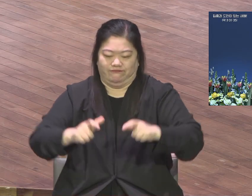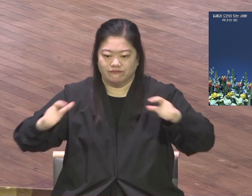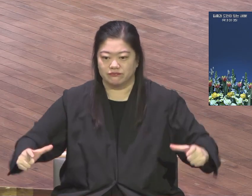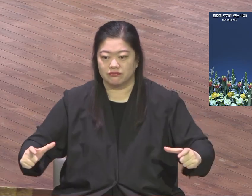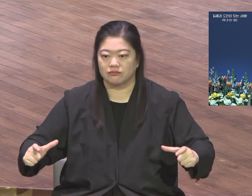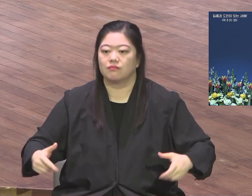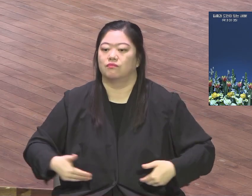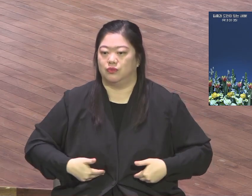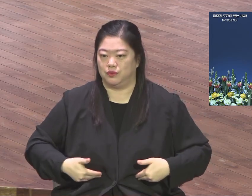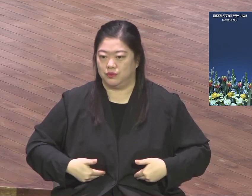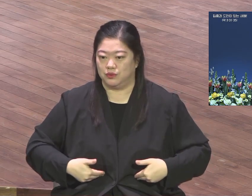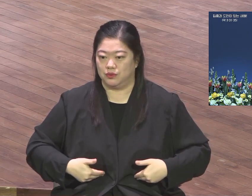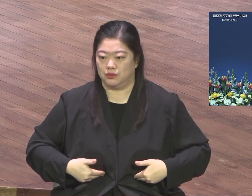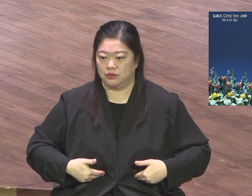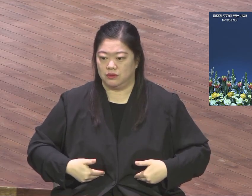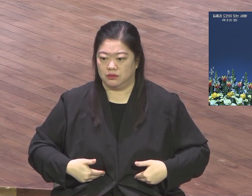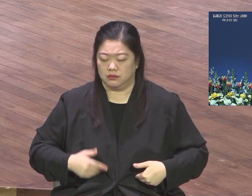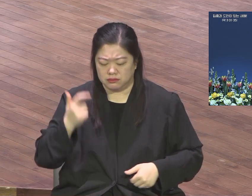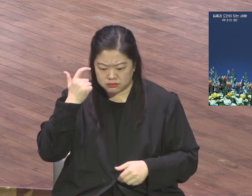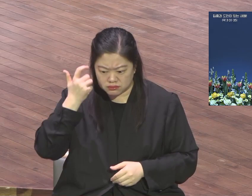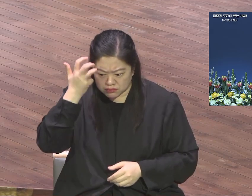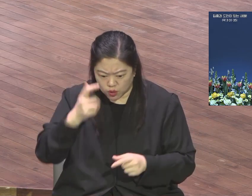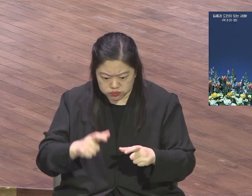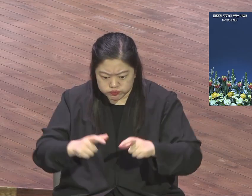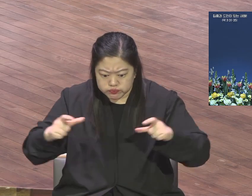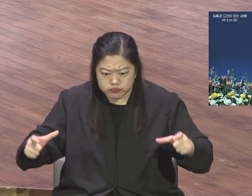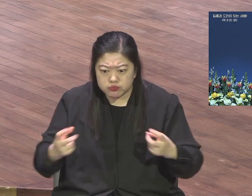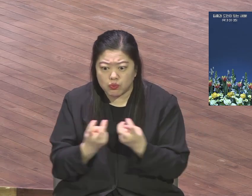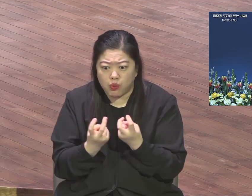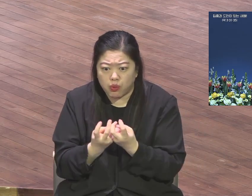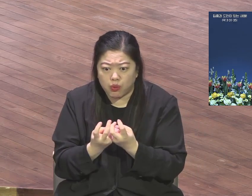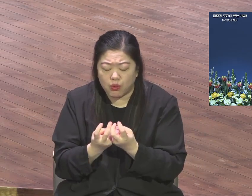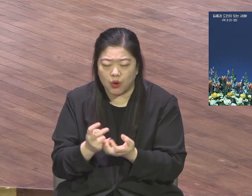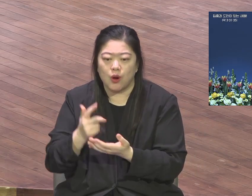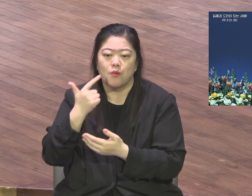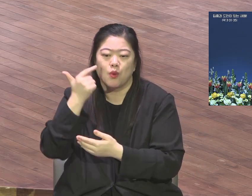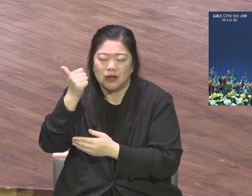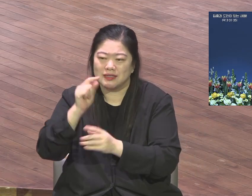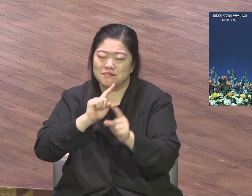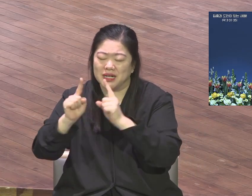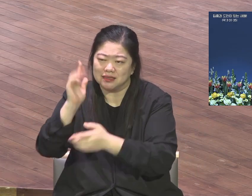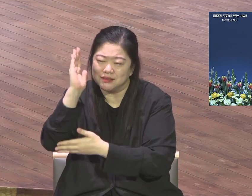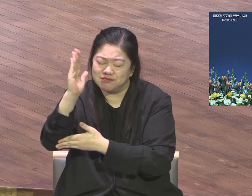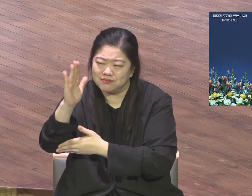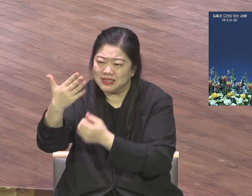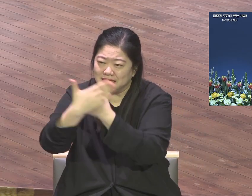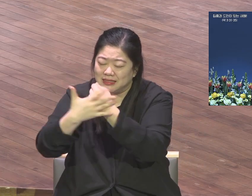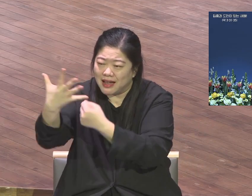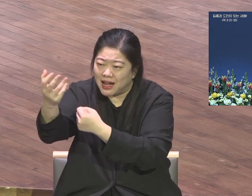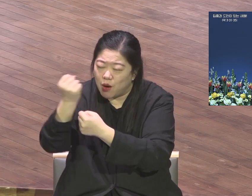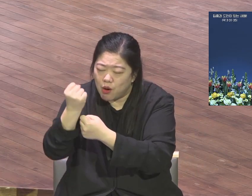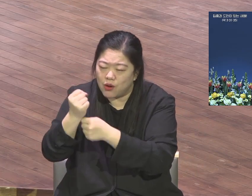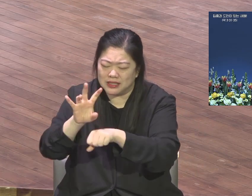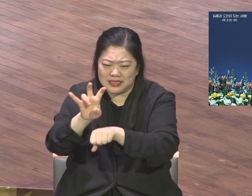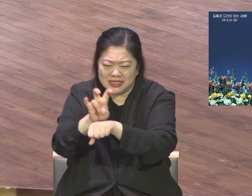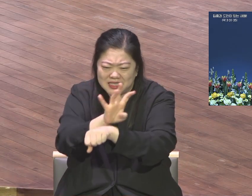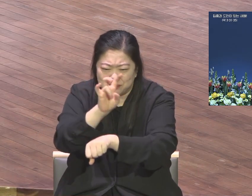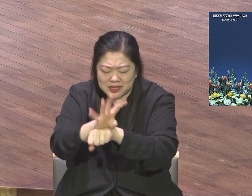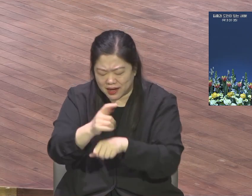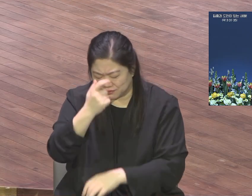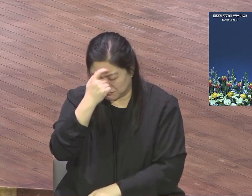그 핵심이 강단 말씀과 24 소통하는 것입니다. 강단 말씀을 한 주간 동안